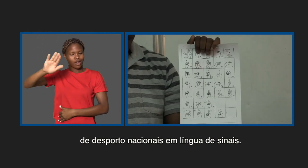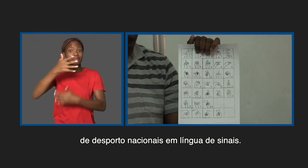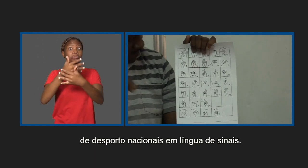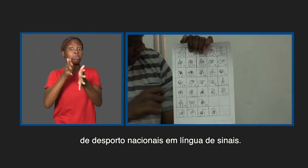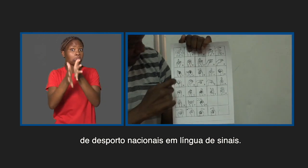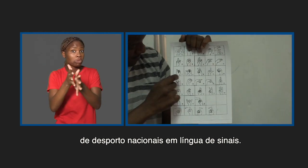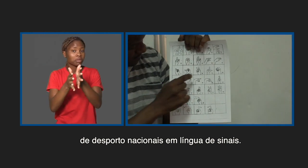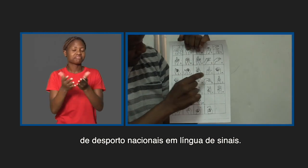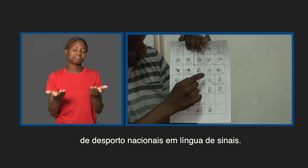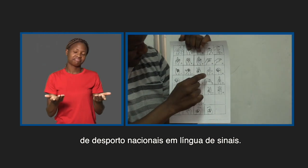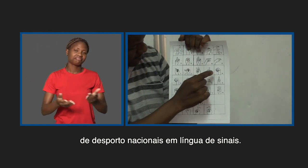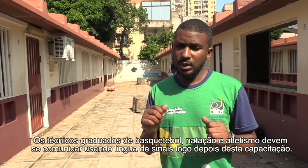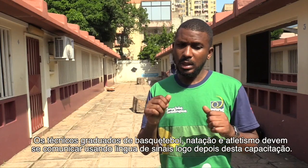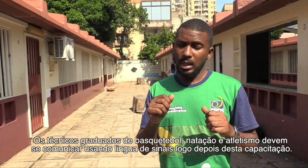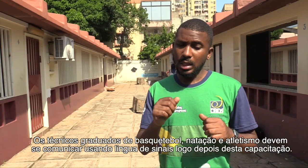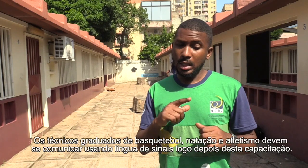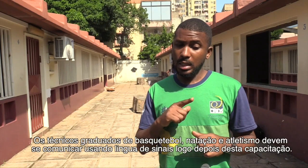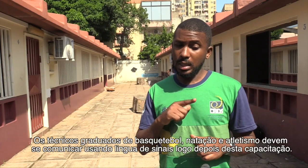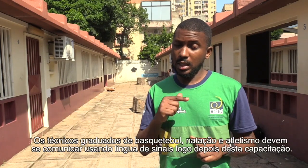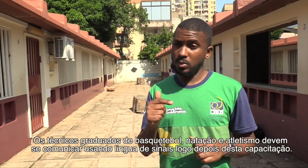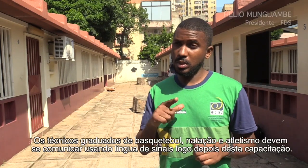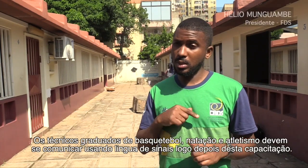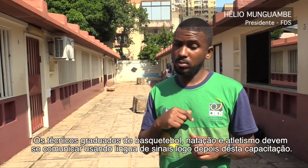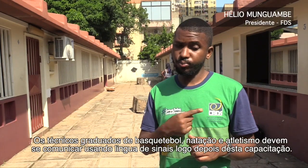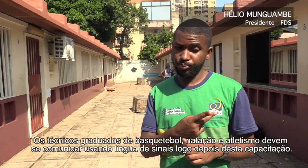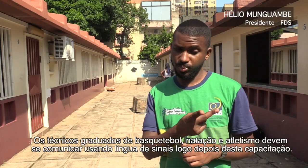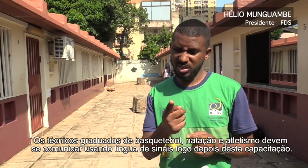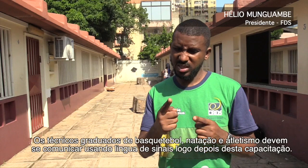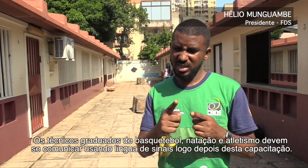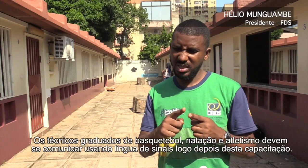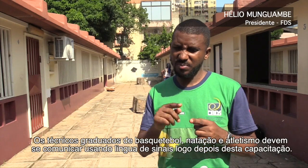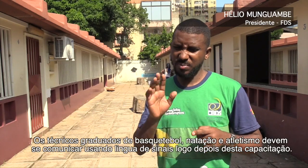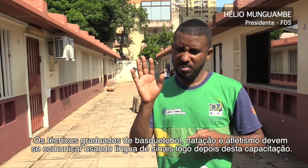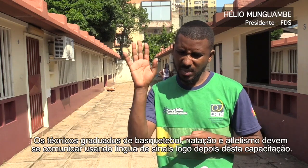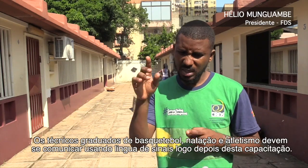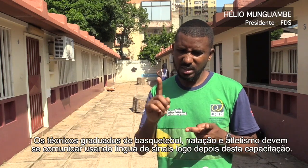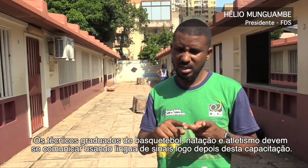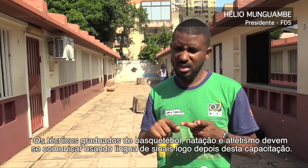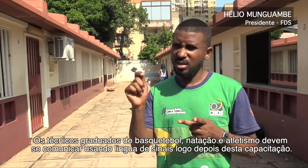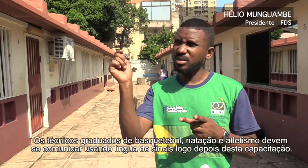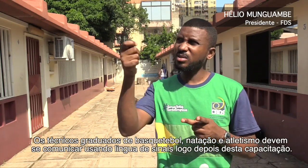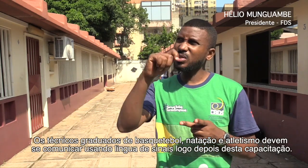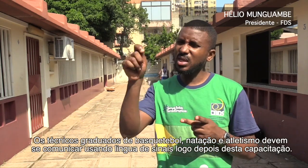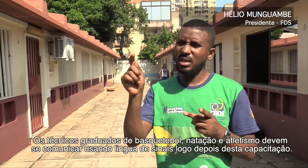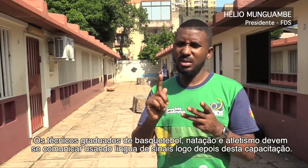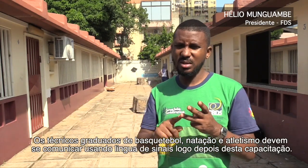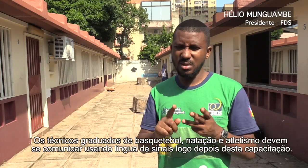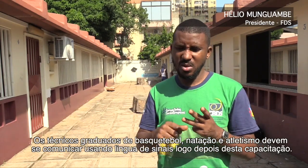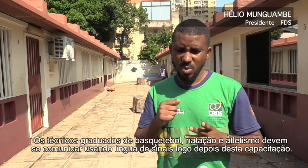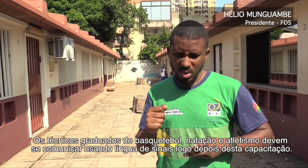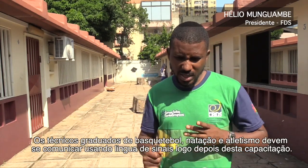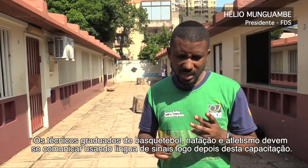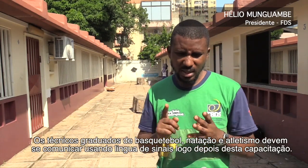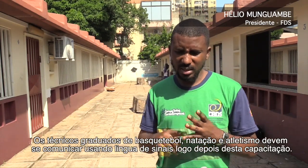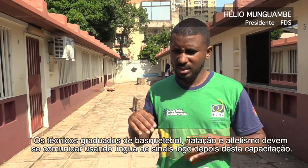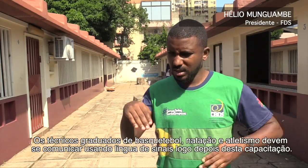língua de sinais. Os técnicos graduados de basquetebol, natação e atletismo devem